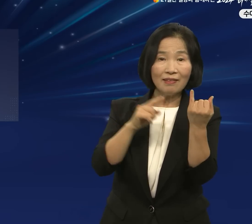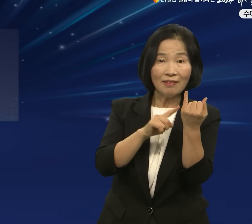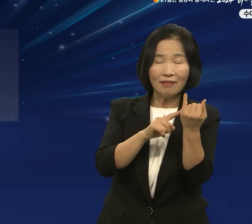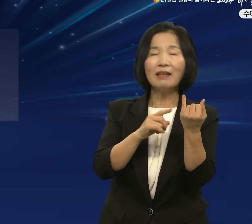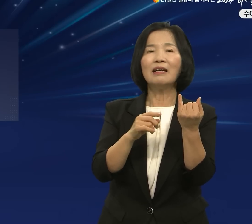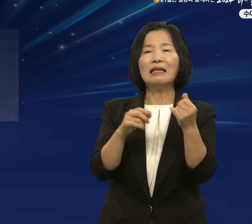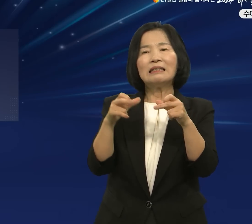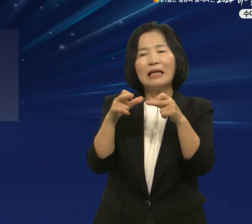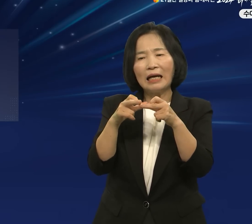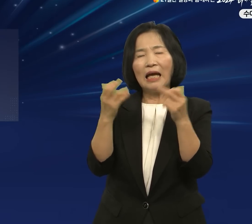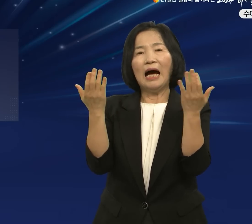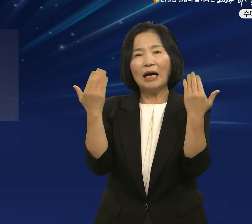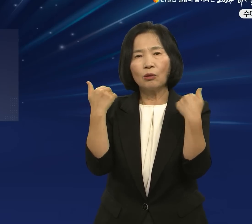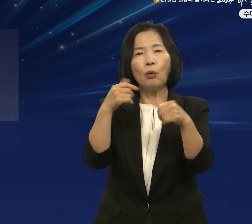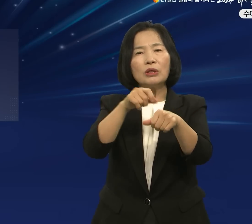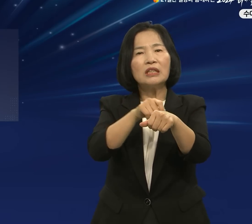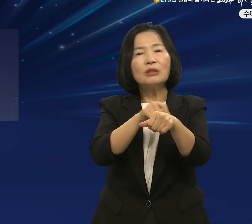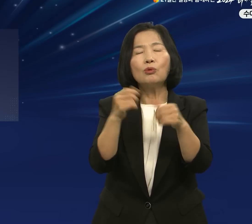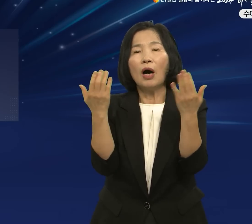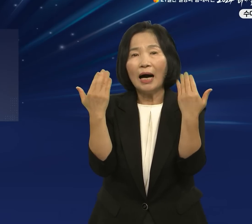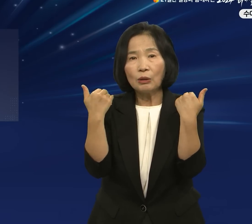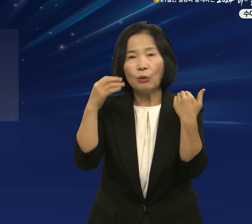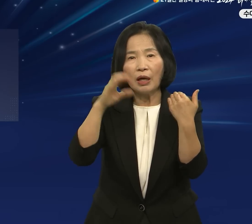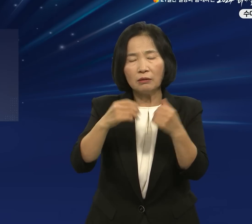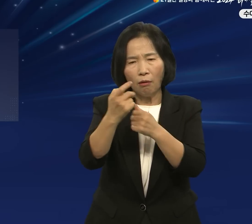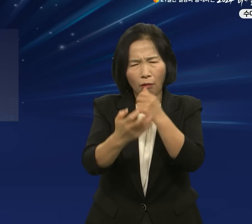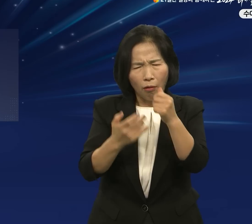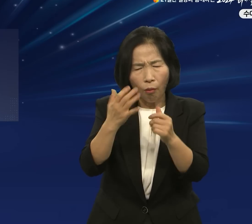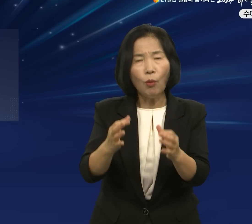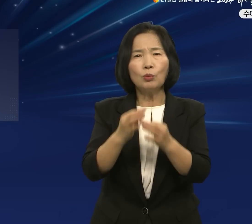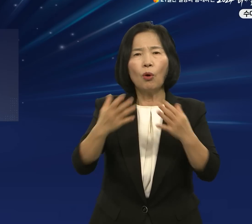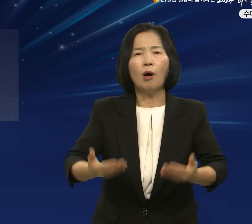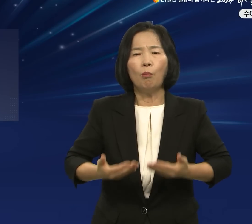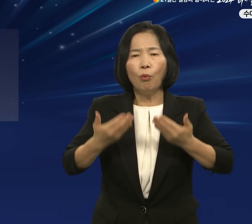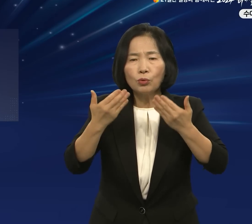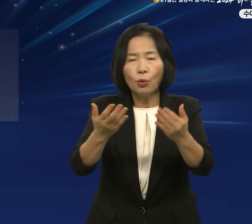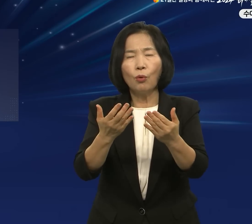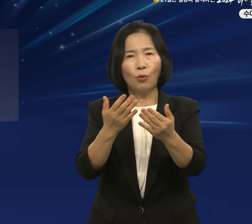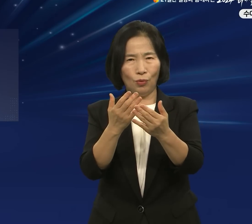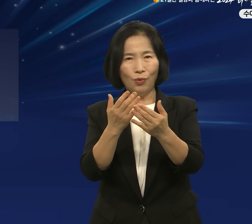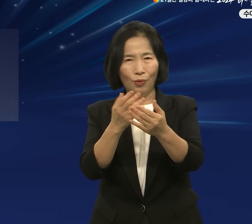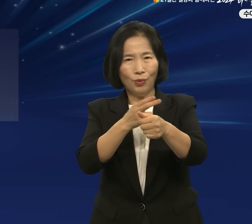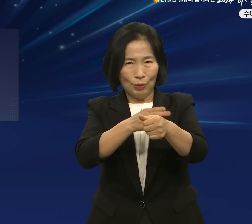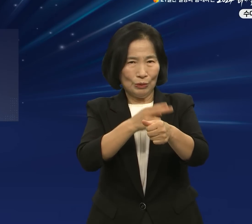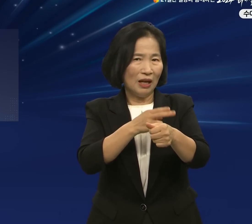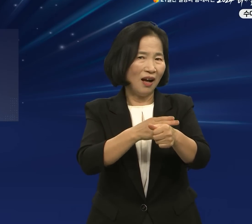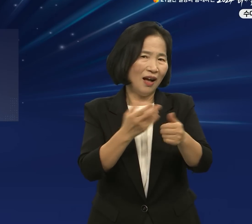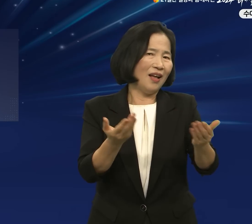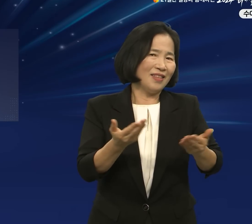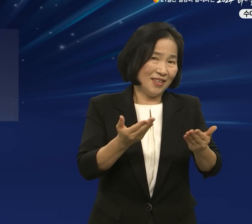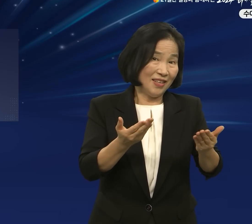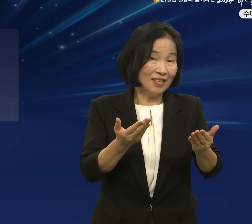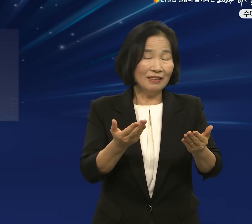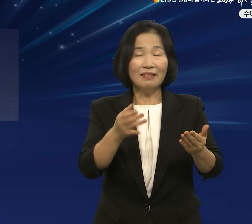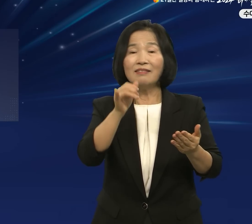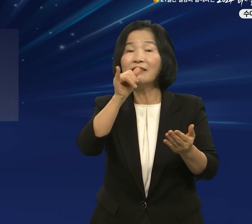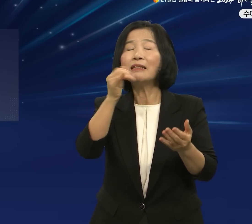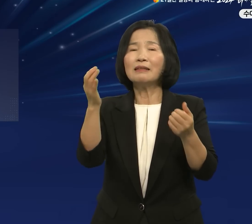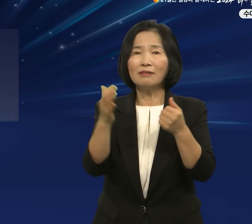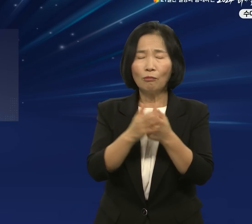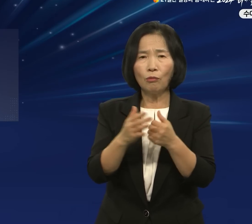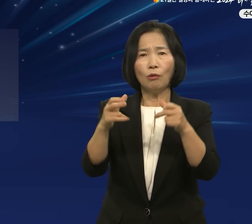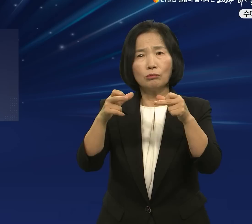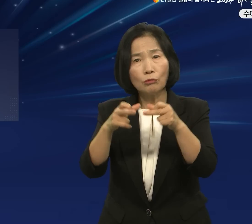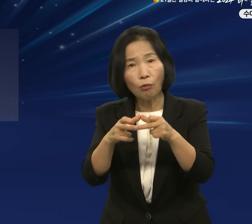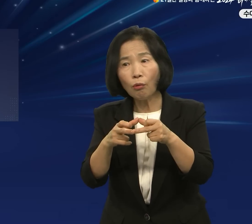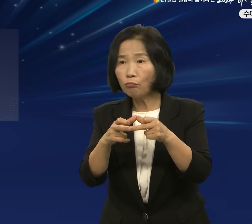학교에서 보조교사를 수년 동안 한 경험도 있습니다. 그래서 그 누구보다도 장애에 대한 편견이나 그런